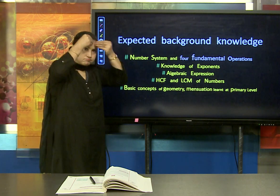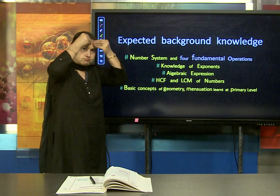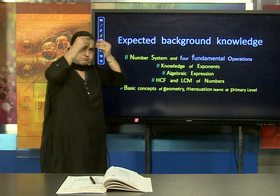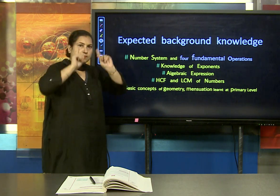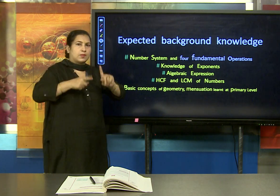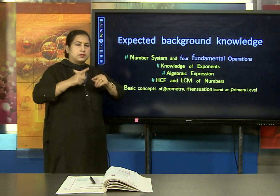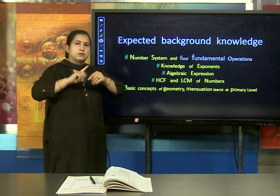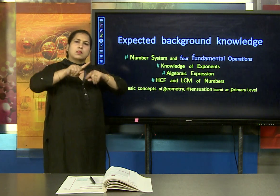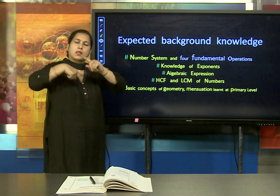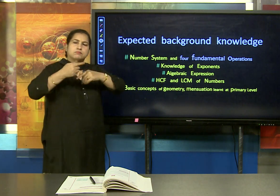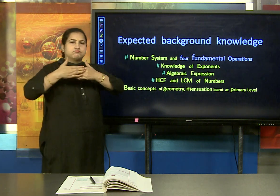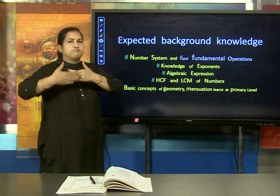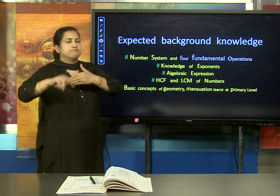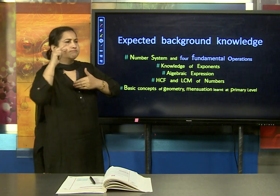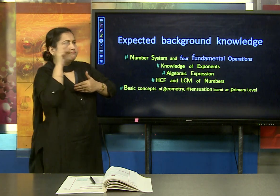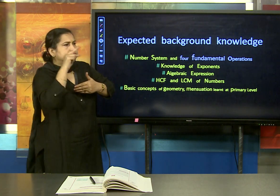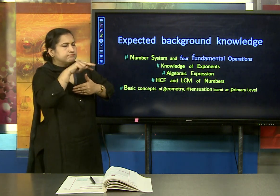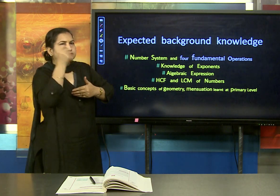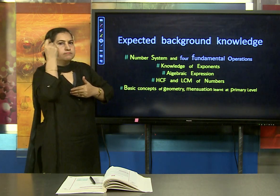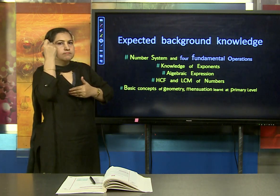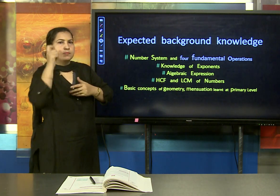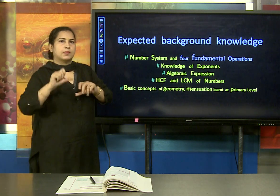तो हम इस वीडियो को देख करके आसानी से समझ सकते हैं।